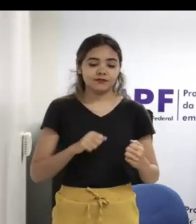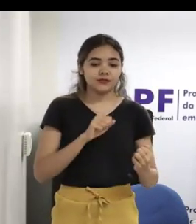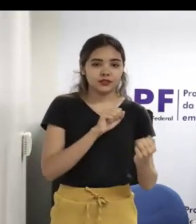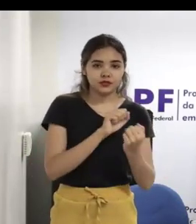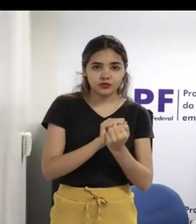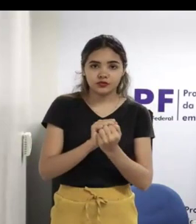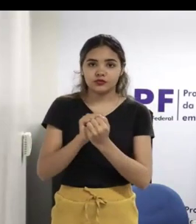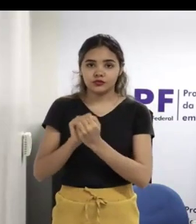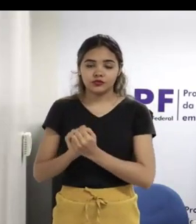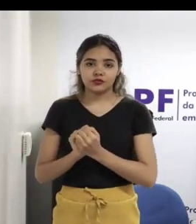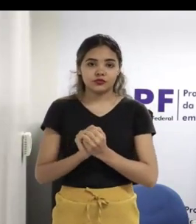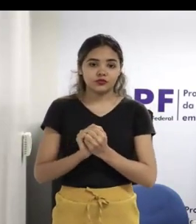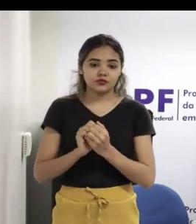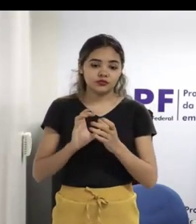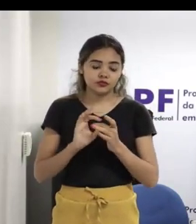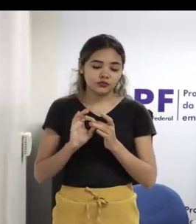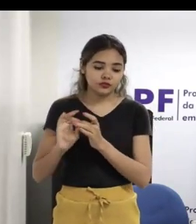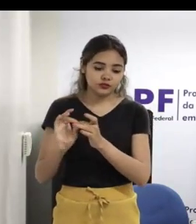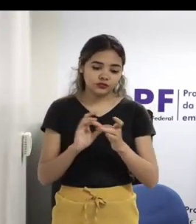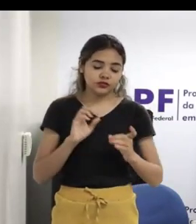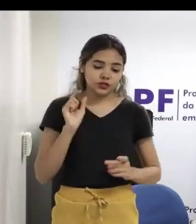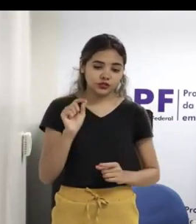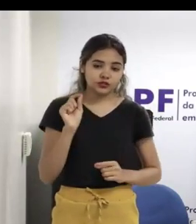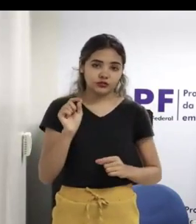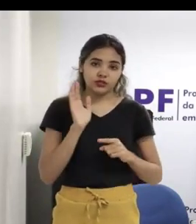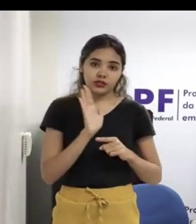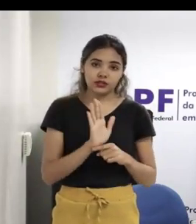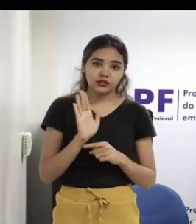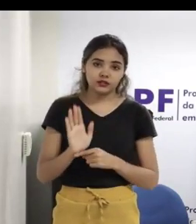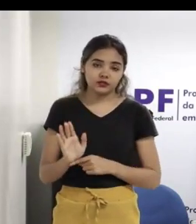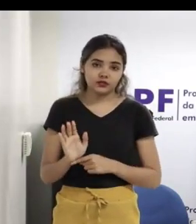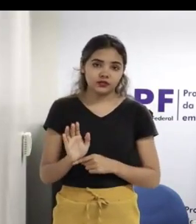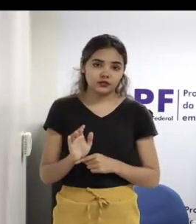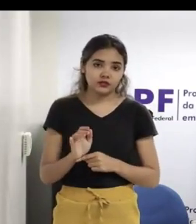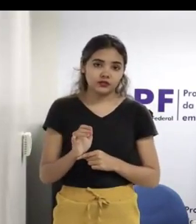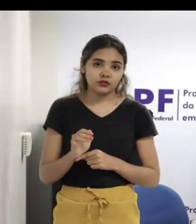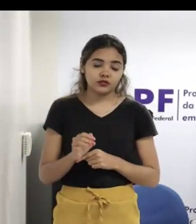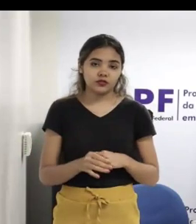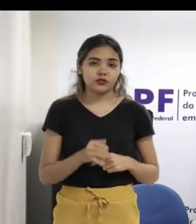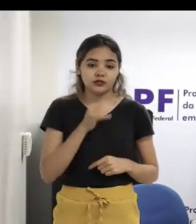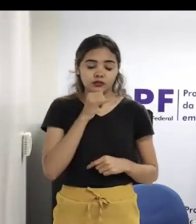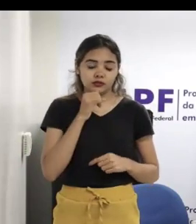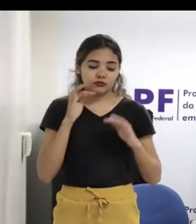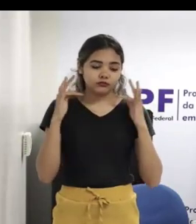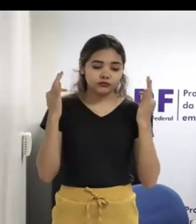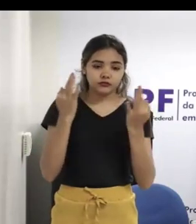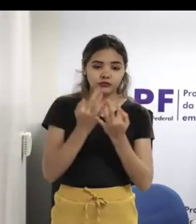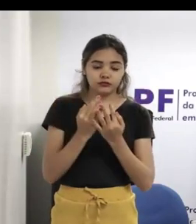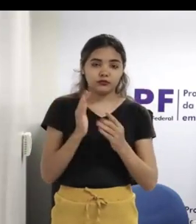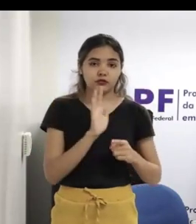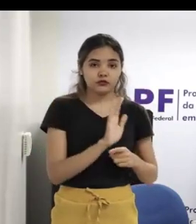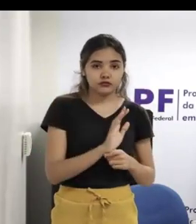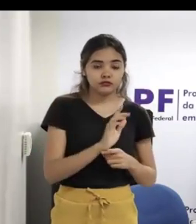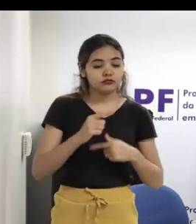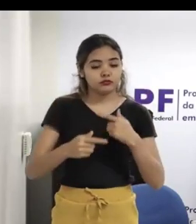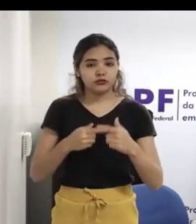o outro suprir a demanda então a família ela tem que estar vigilante o papel dela é imprescindível mas a comunidade tem que